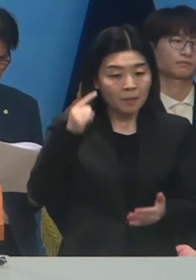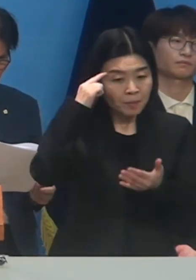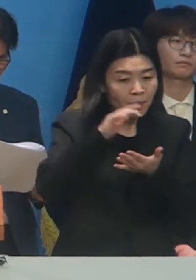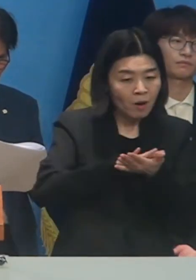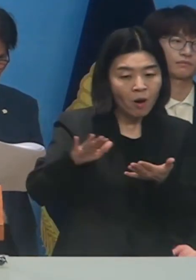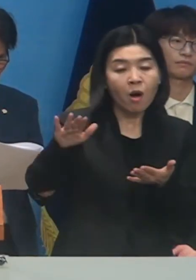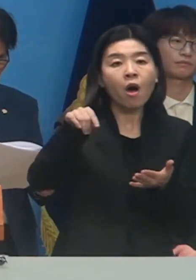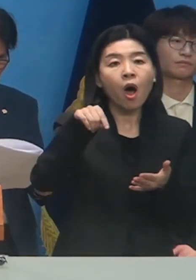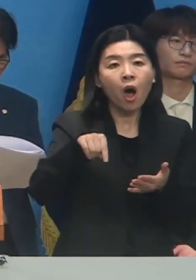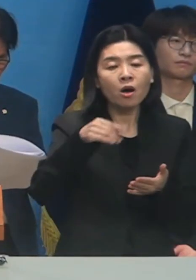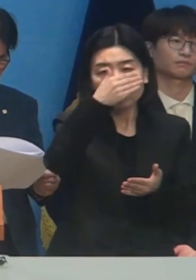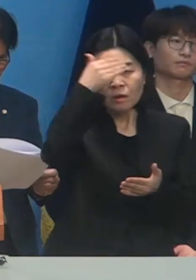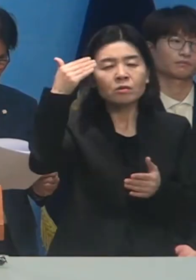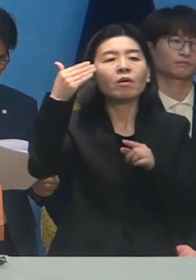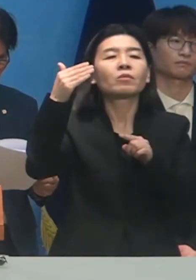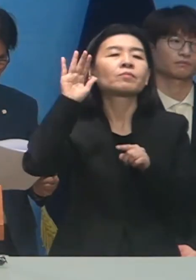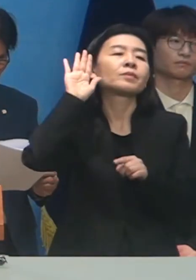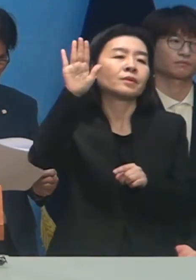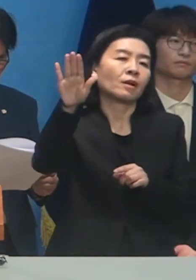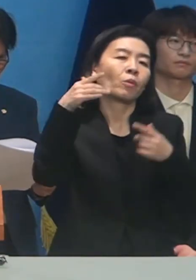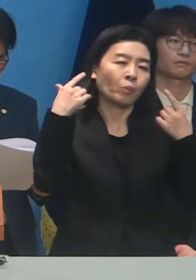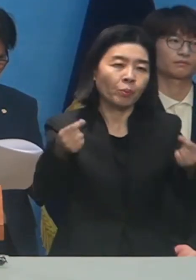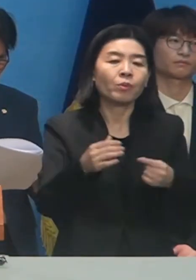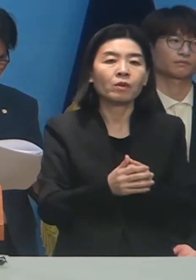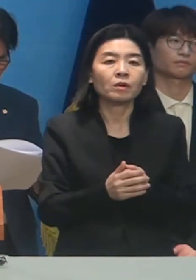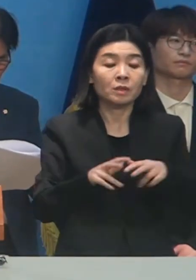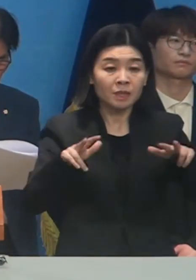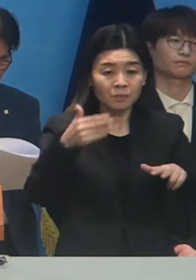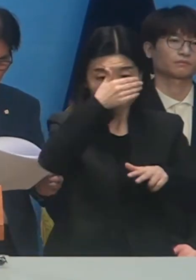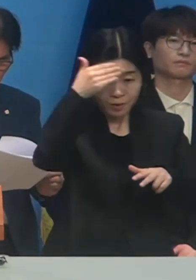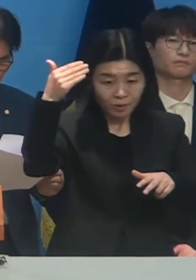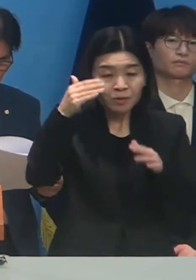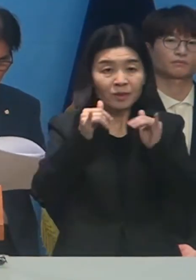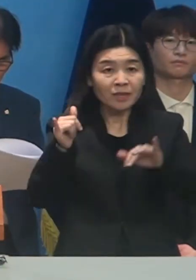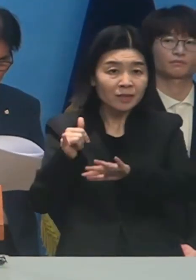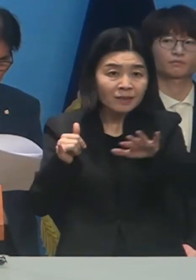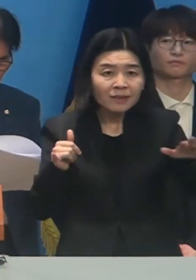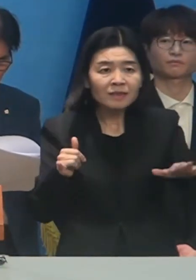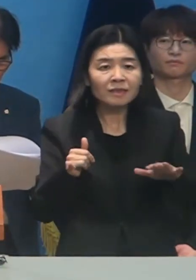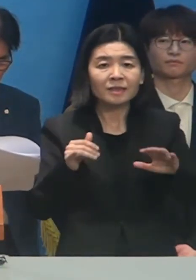평화는 청년 세대의 미래입니다. 지금의 청년 세대는